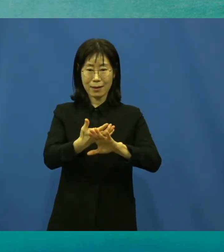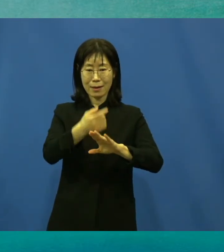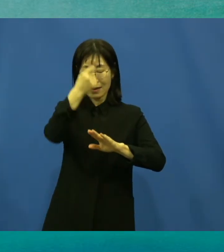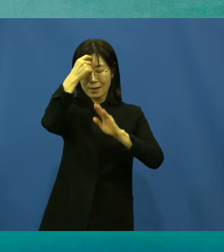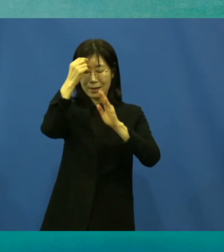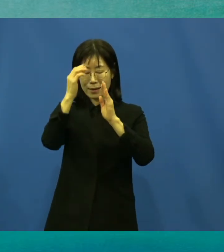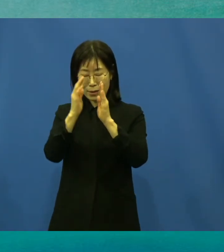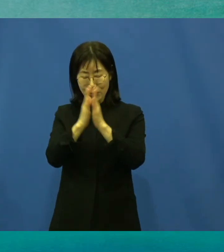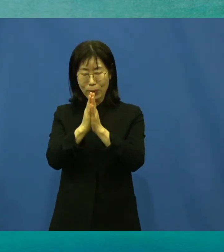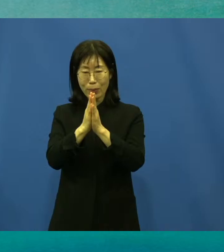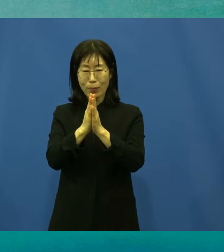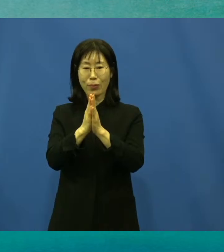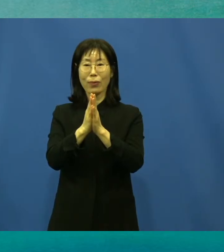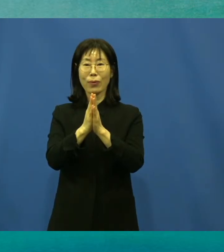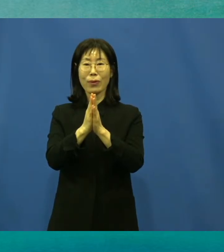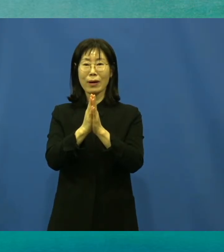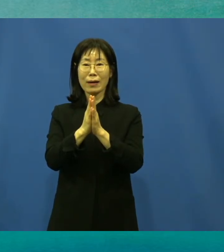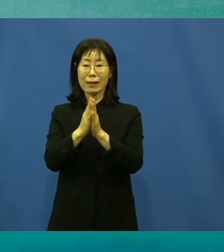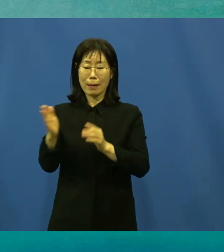반전이 일어납니다.